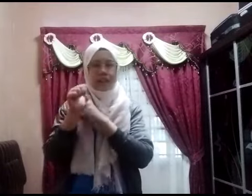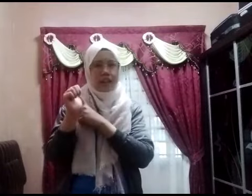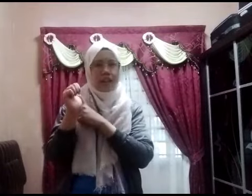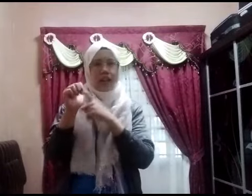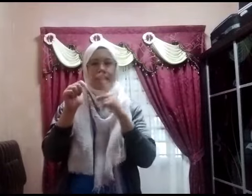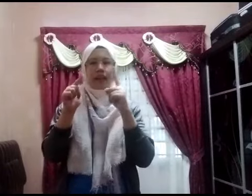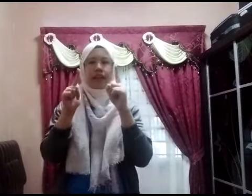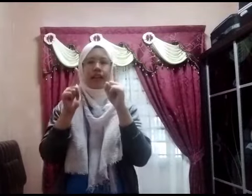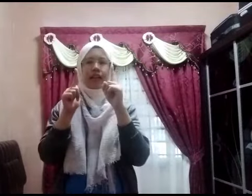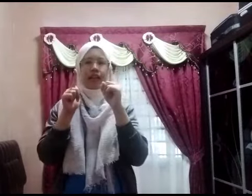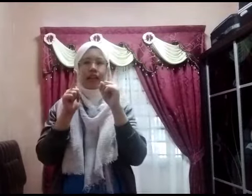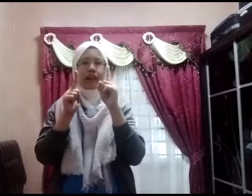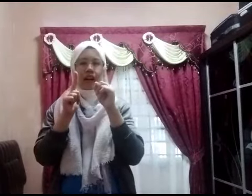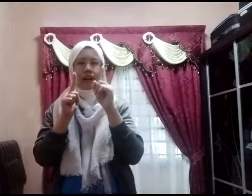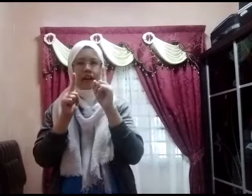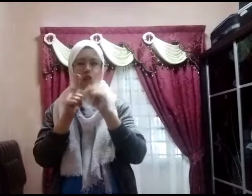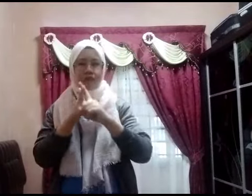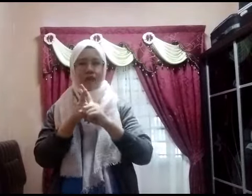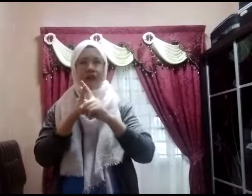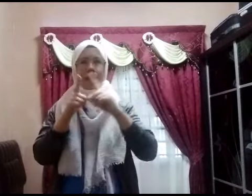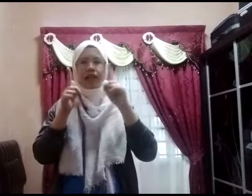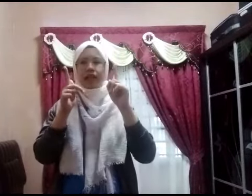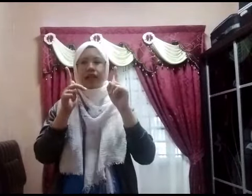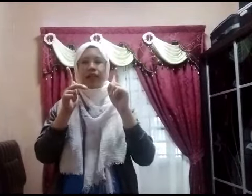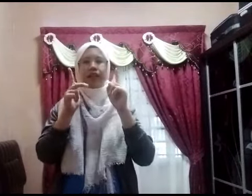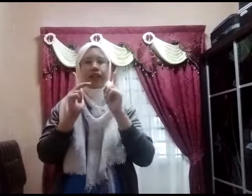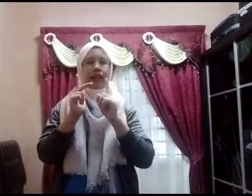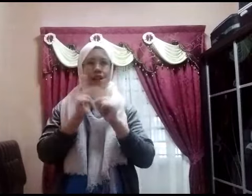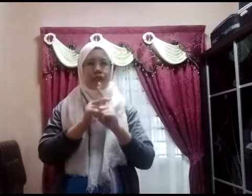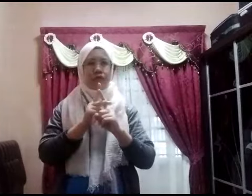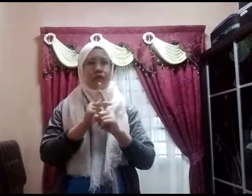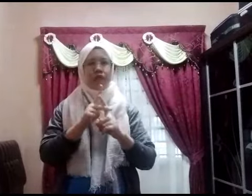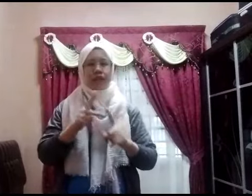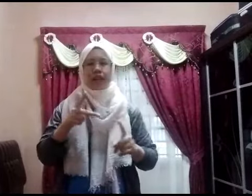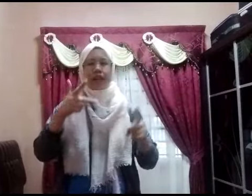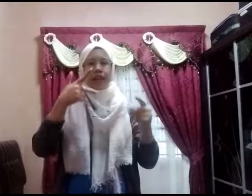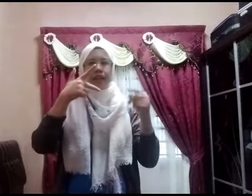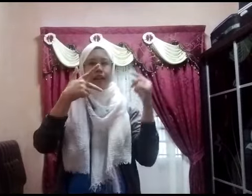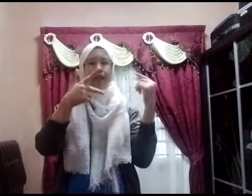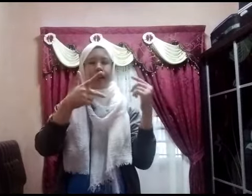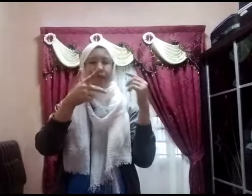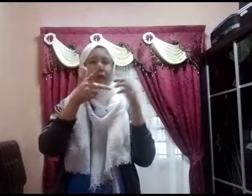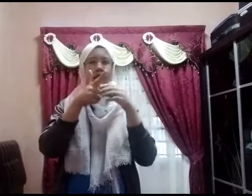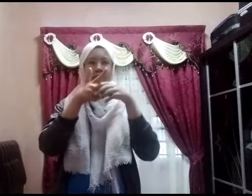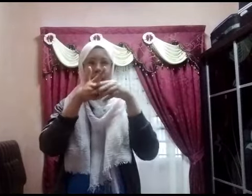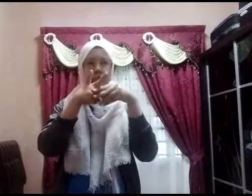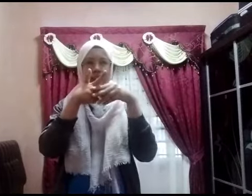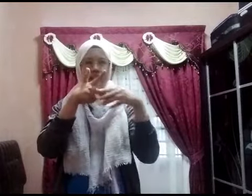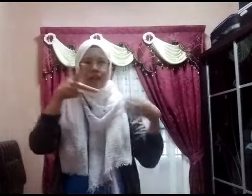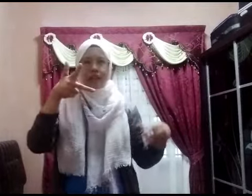jari, jari telunjuk dan juga jari hantu. Okey, jadi ianya akan membentuk macam ni.